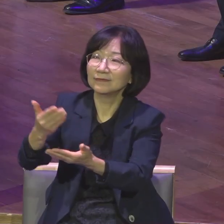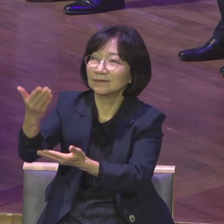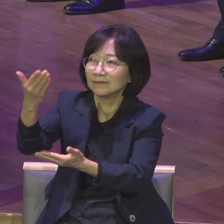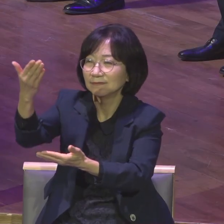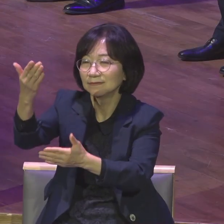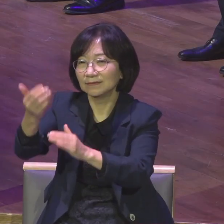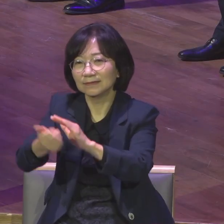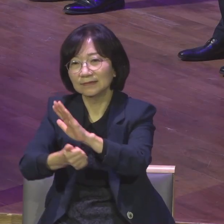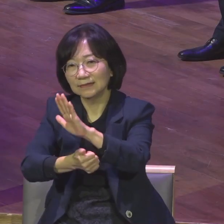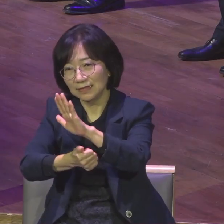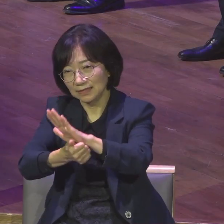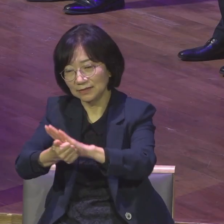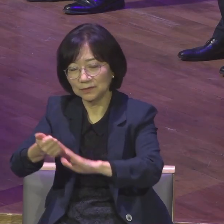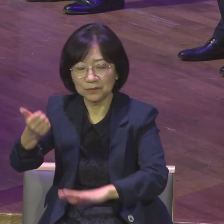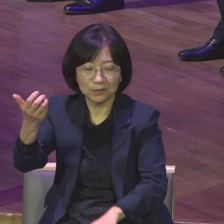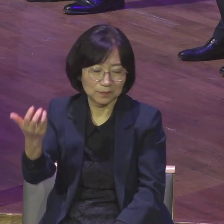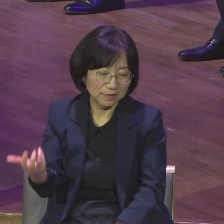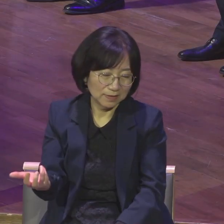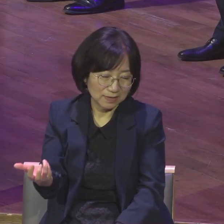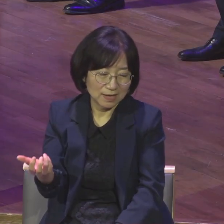끝까지 그를